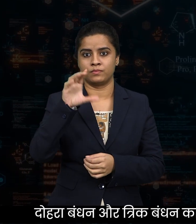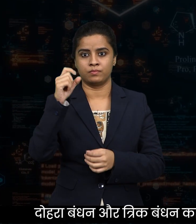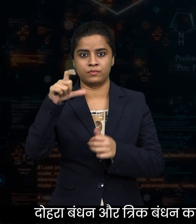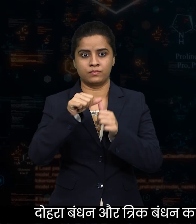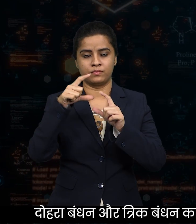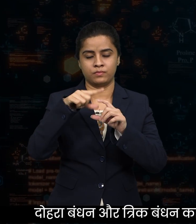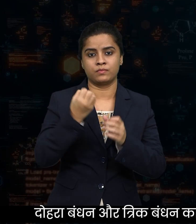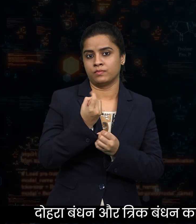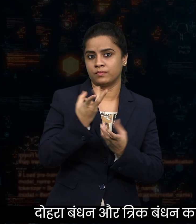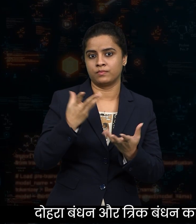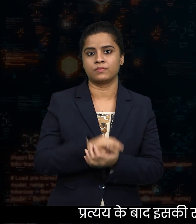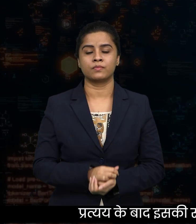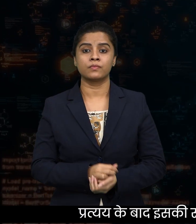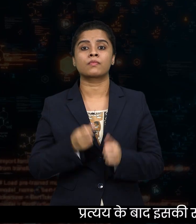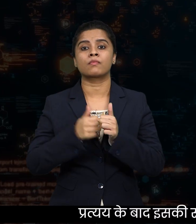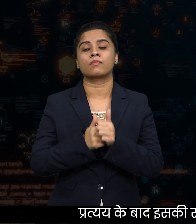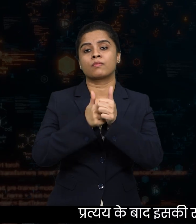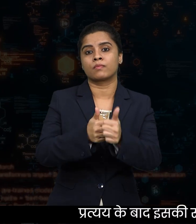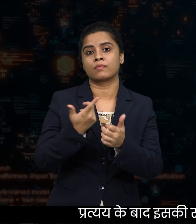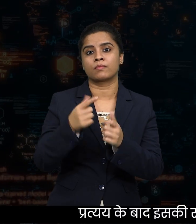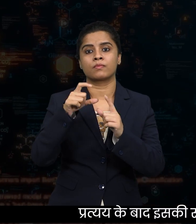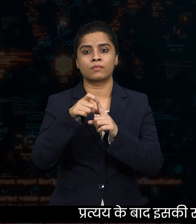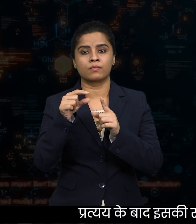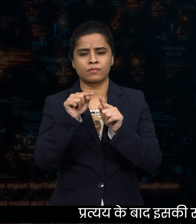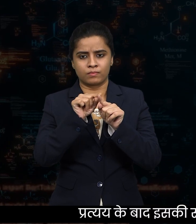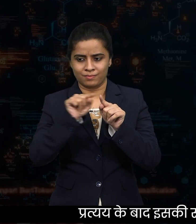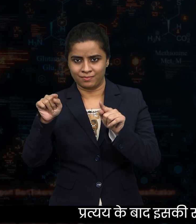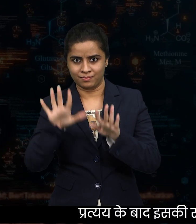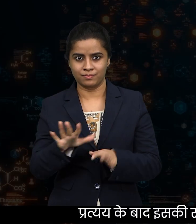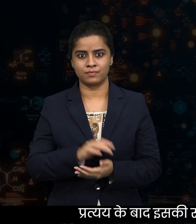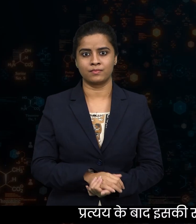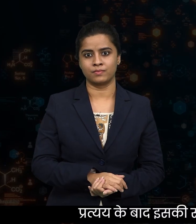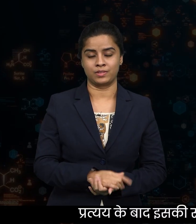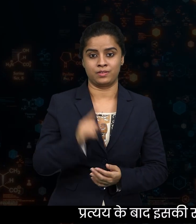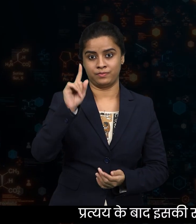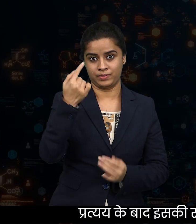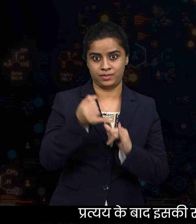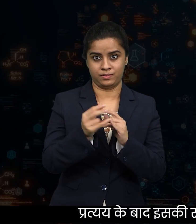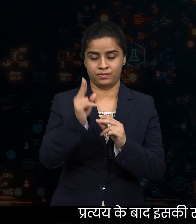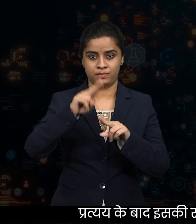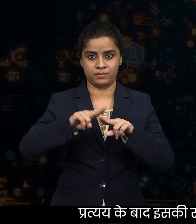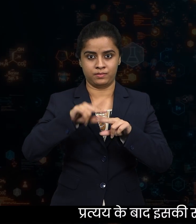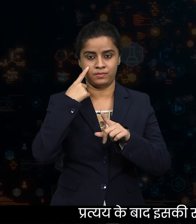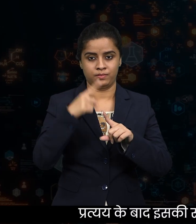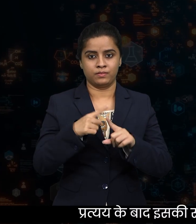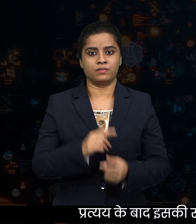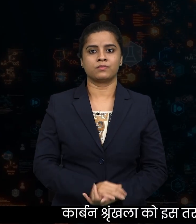और प्राथमिक प्रत्यय के बाद इसकी स्थान निर्धारक संख्या का उपयोग करें।